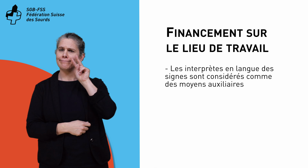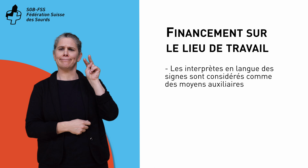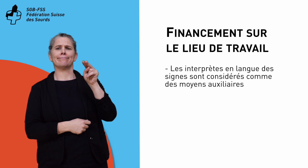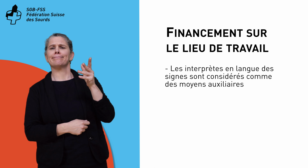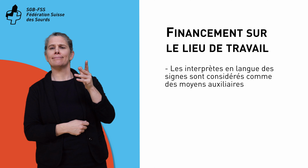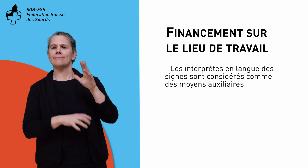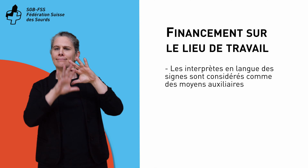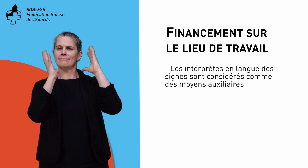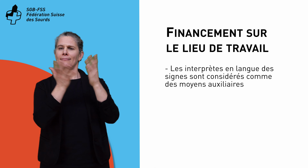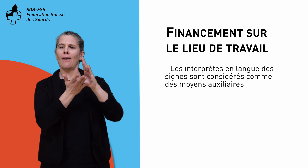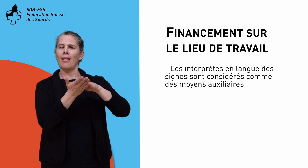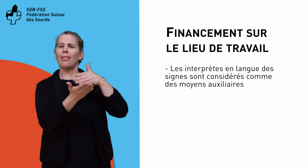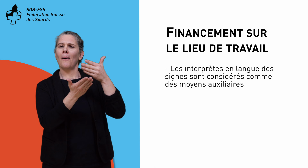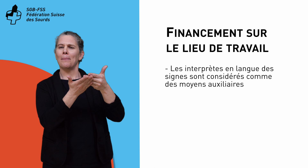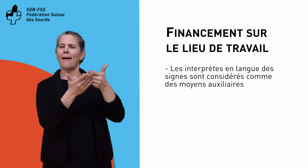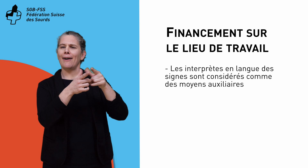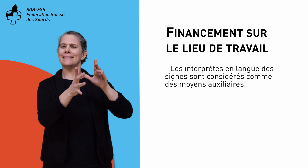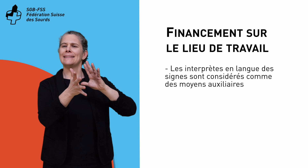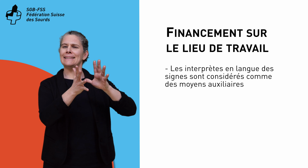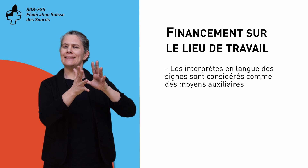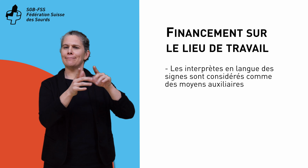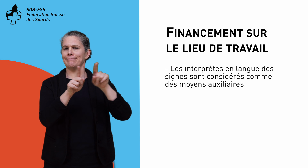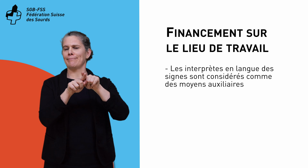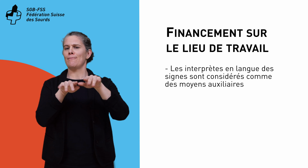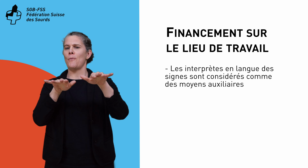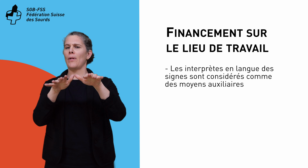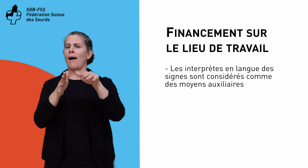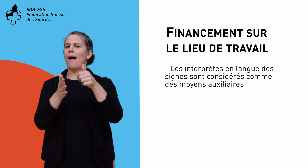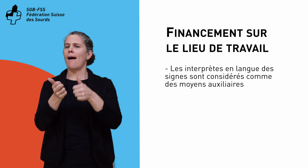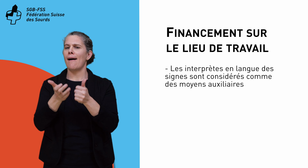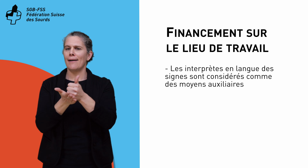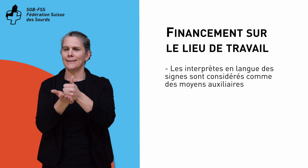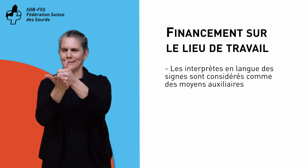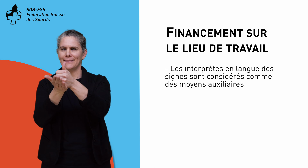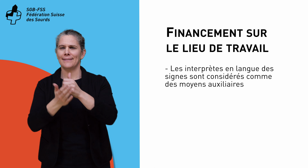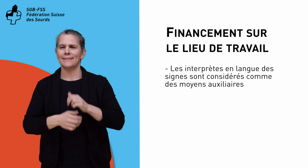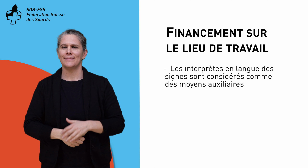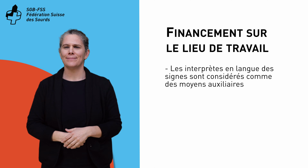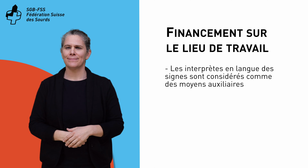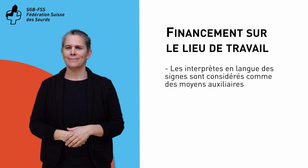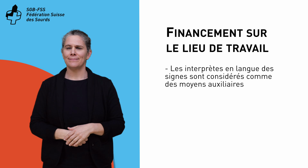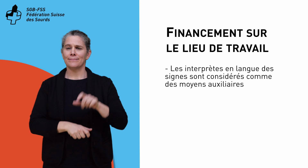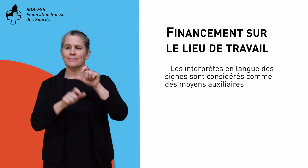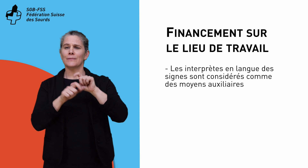malentendante qui travaille peut demander à l'AI une décision sur le lieu de travail.